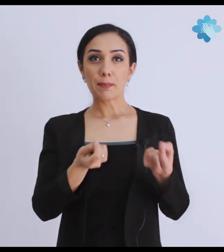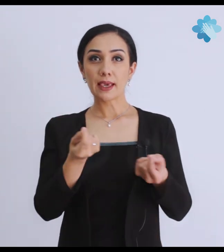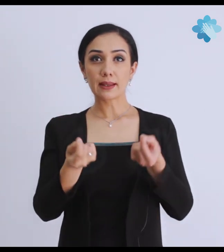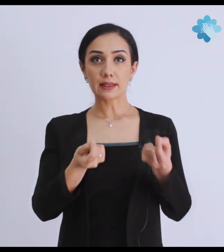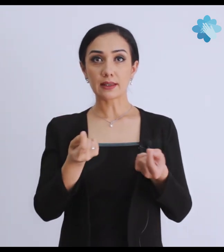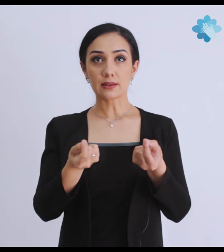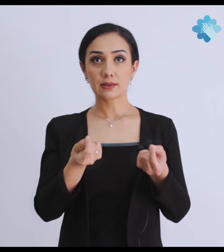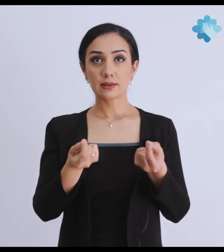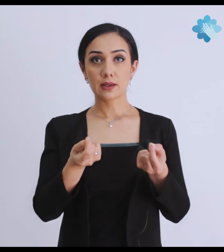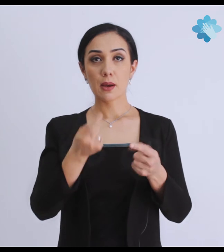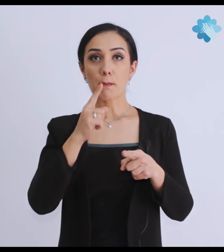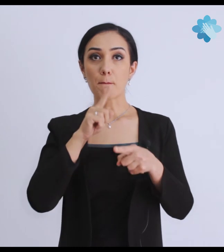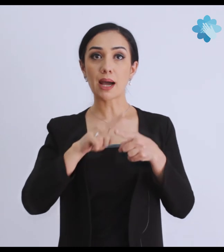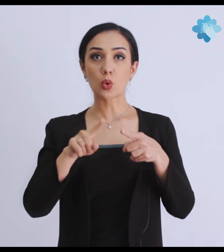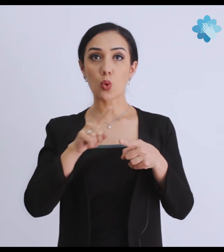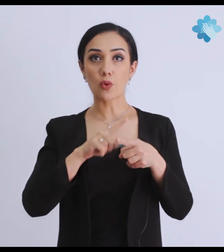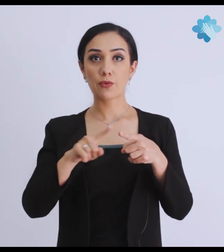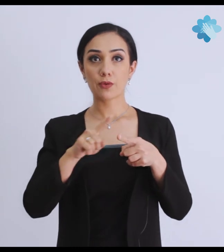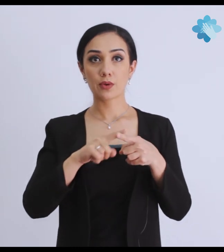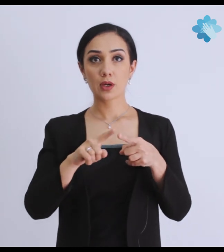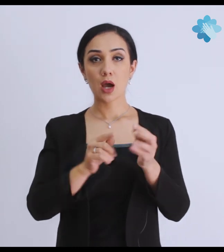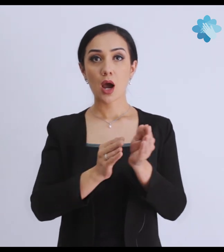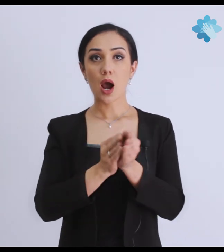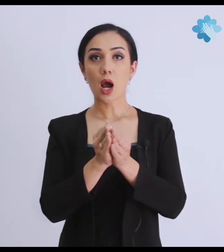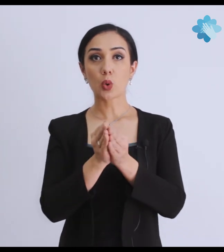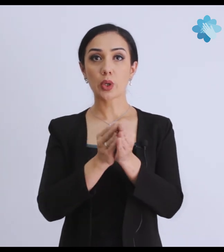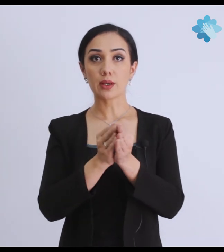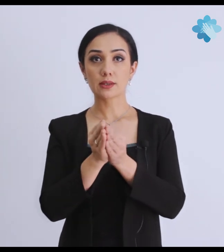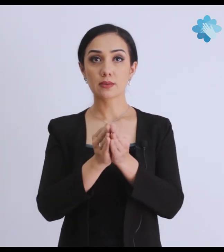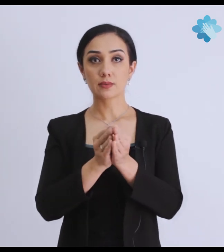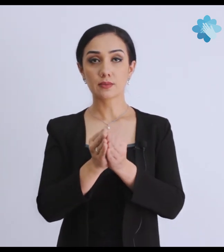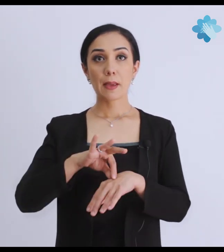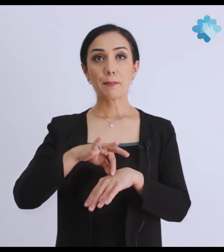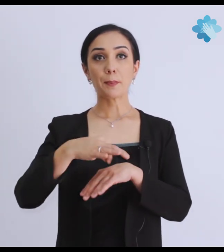мелкий морковь огурец персик